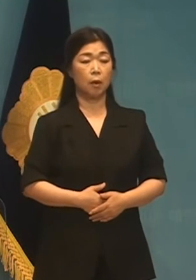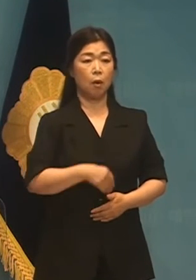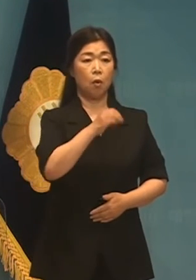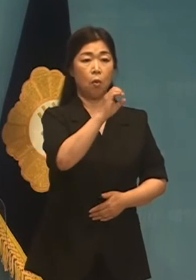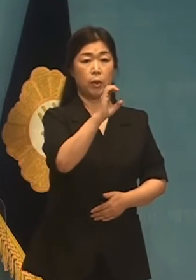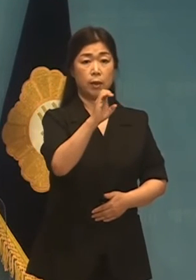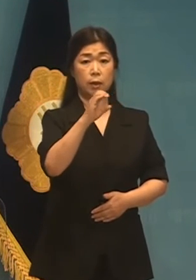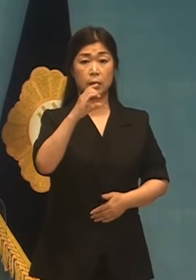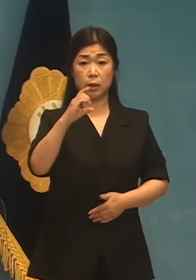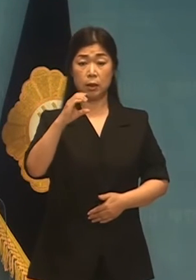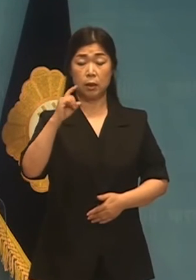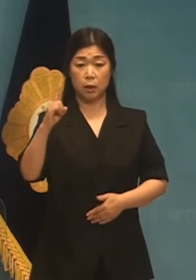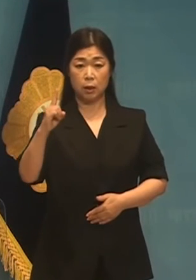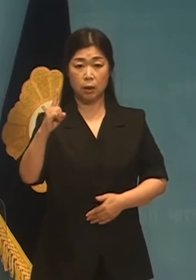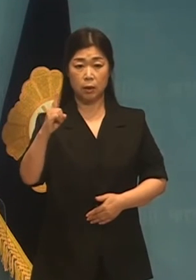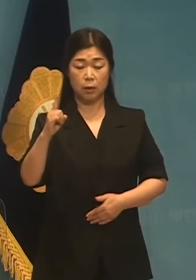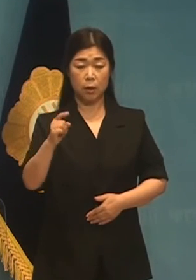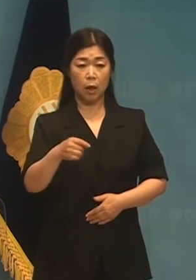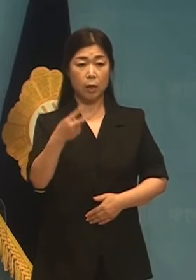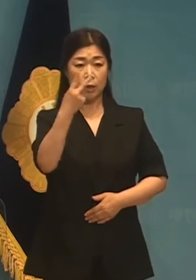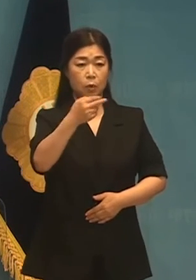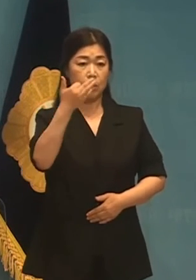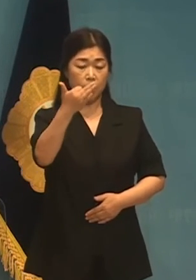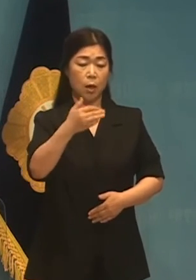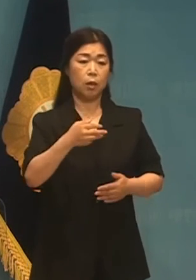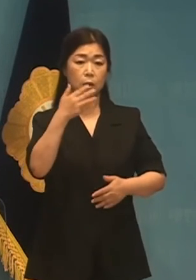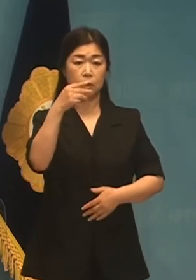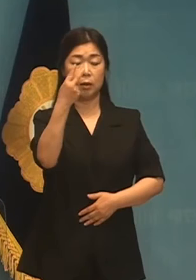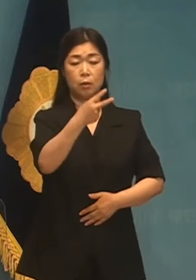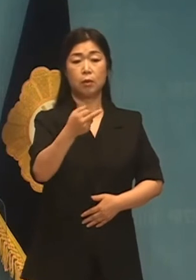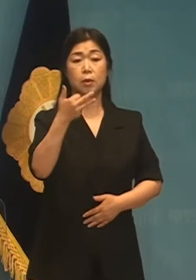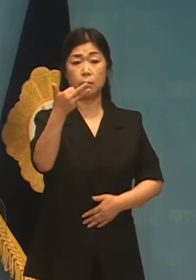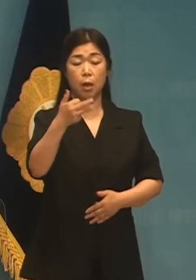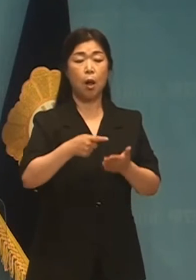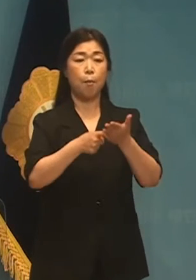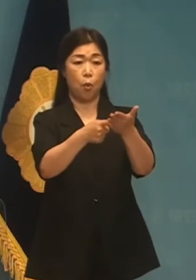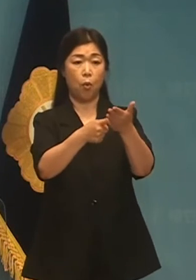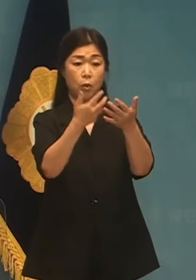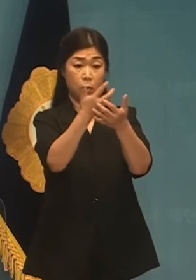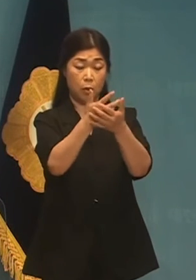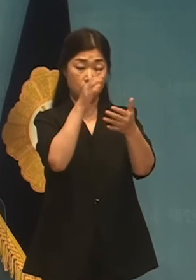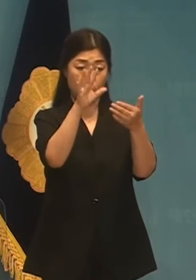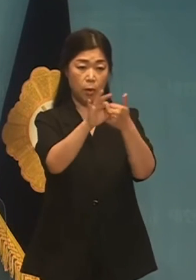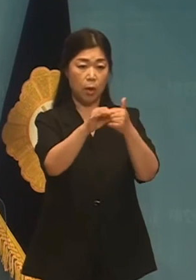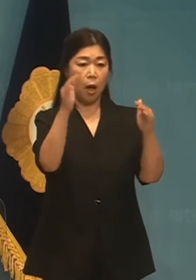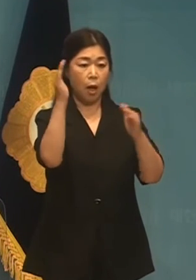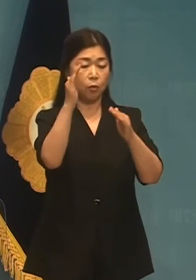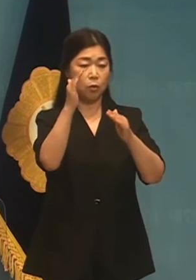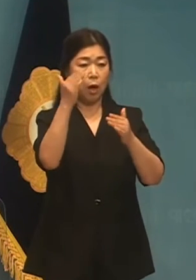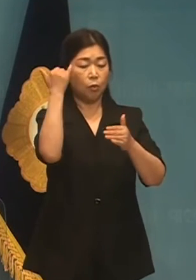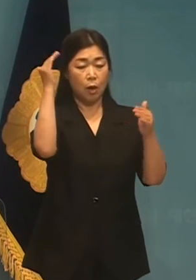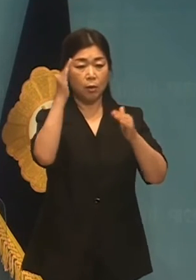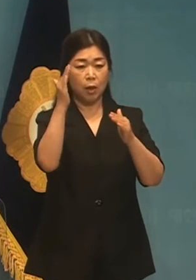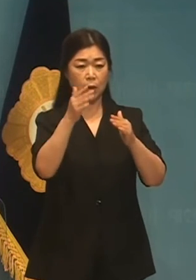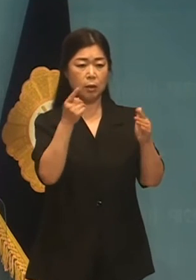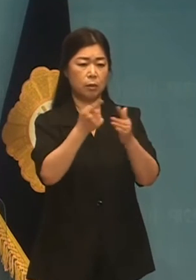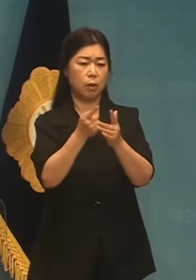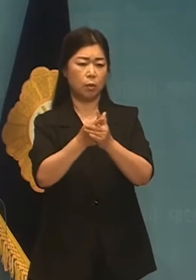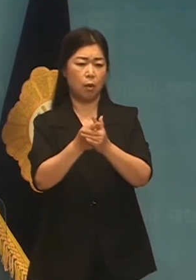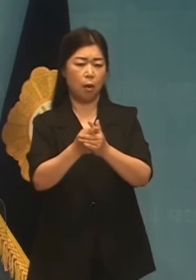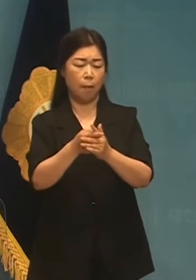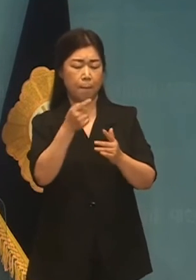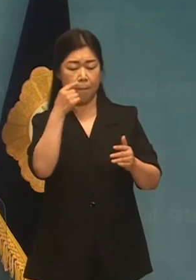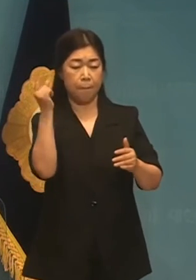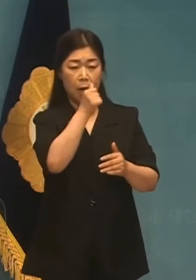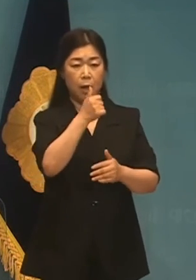OECD 피사 2018 보고서에 따르면 한국 학생들의 디지털 정보 파악 능력은